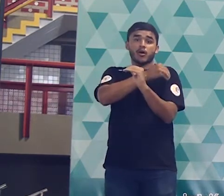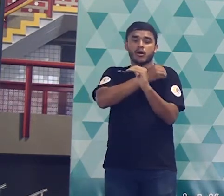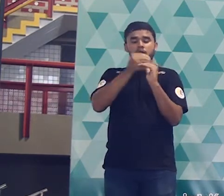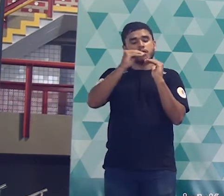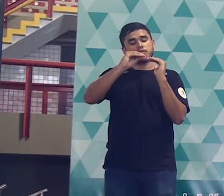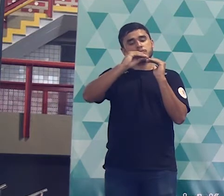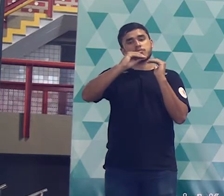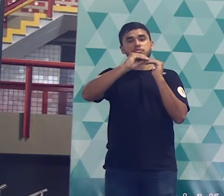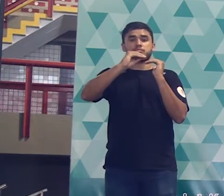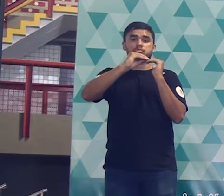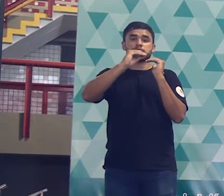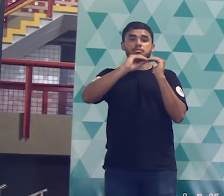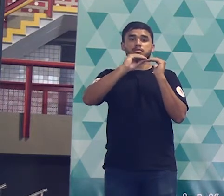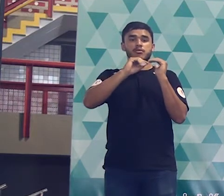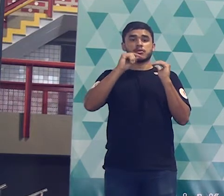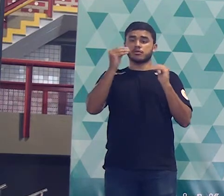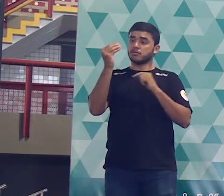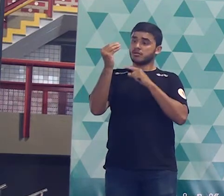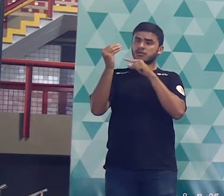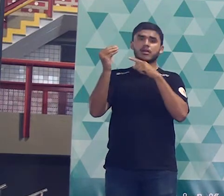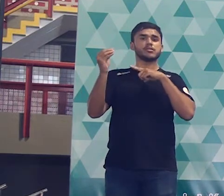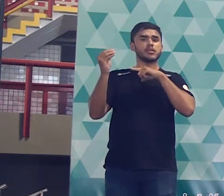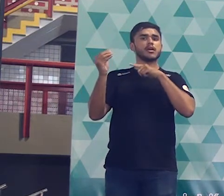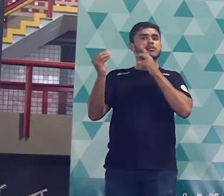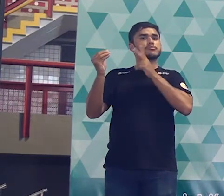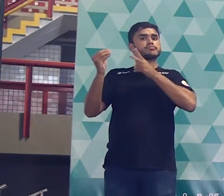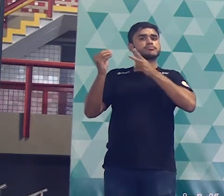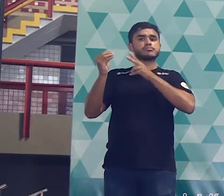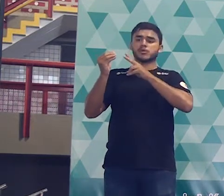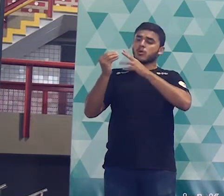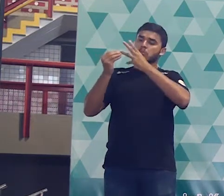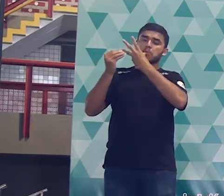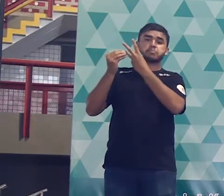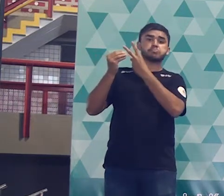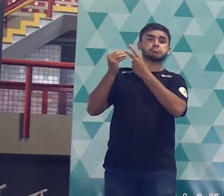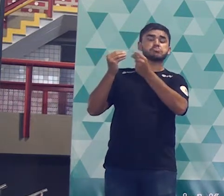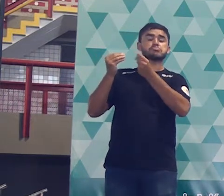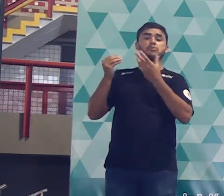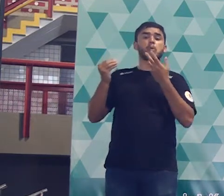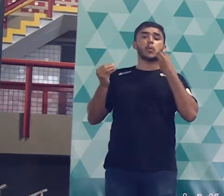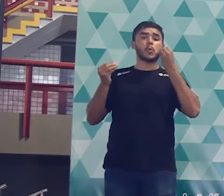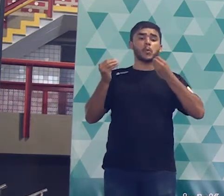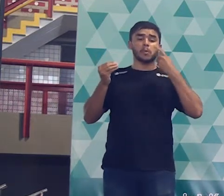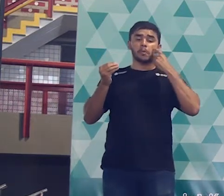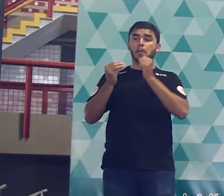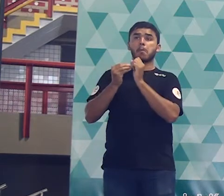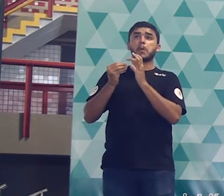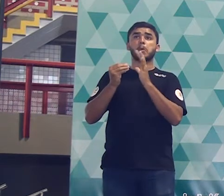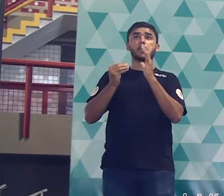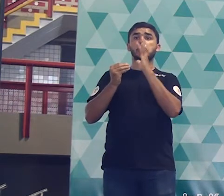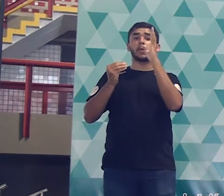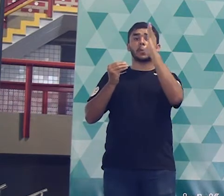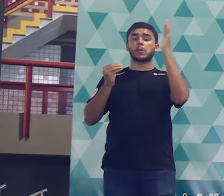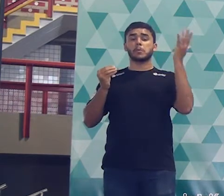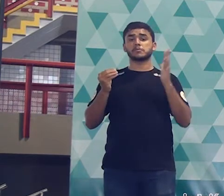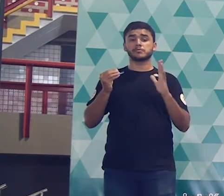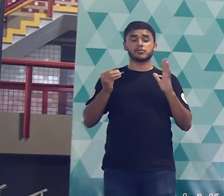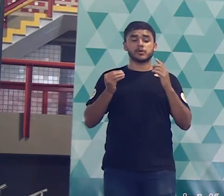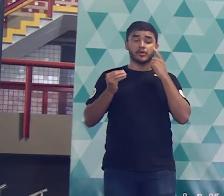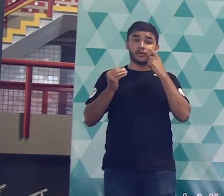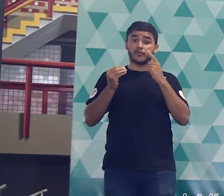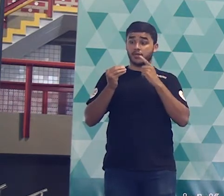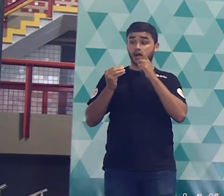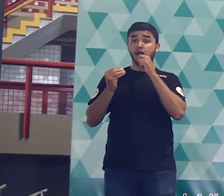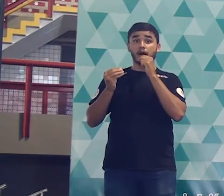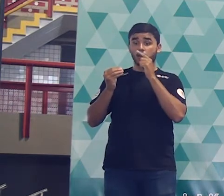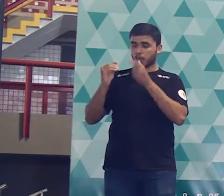acetona naquele algodão? Tem? Ou ela simplesmente evaporou? Porque ela saiu do estado